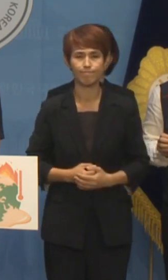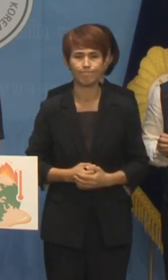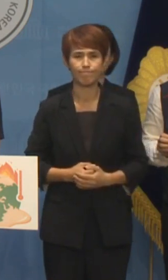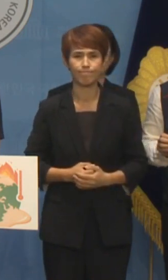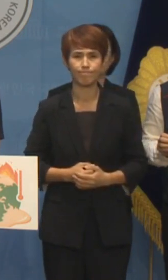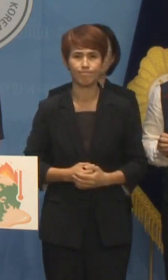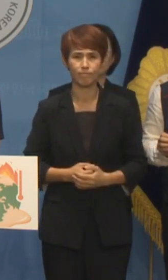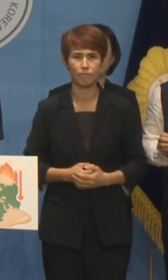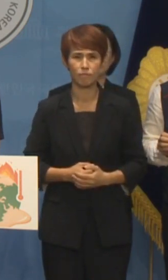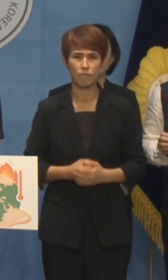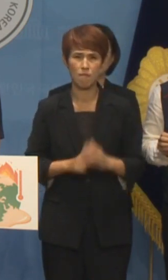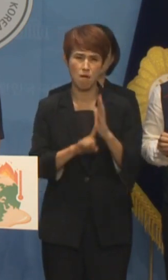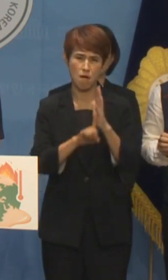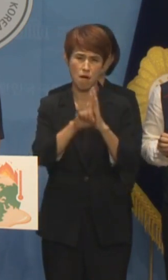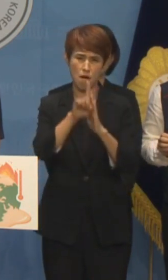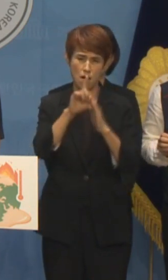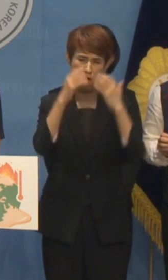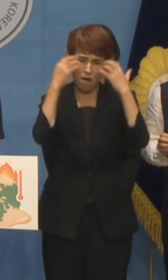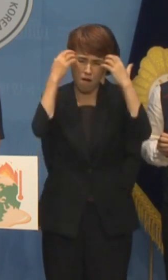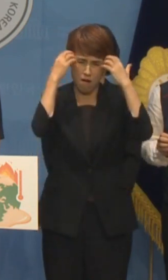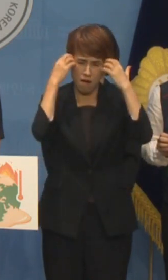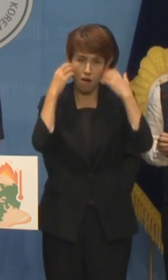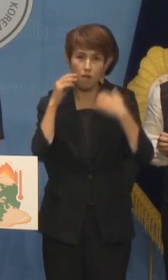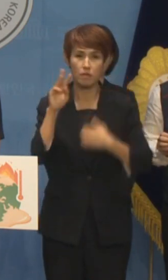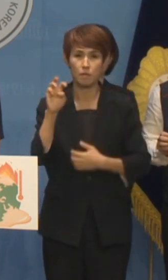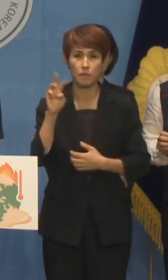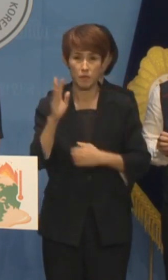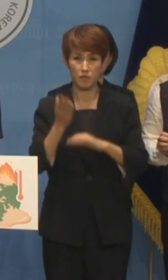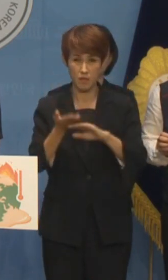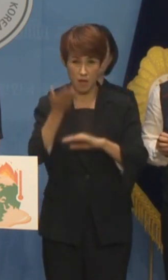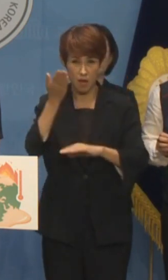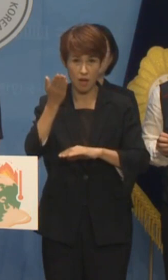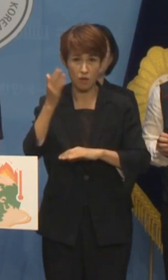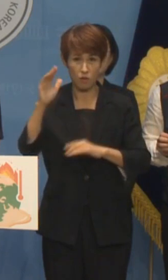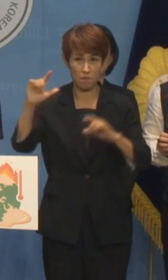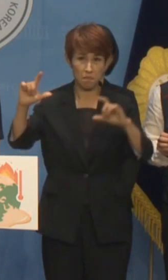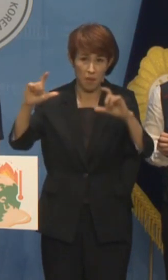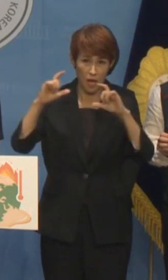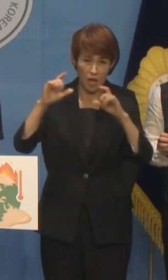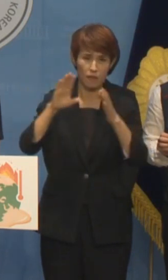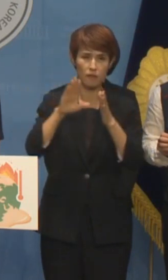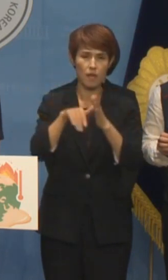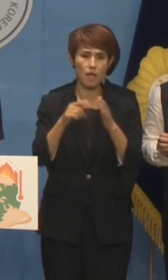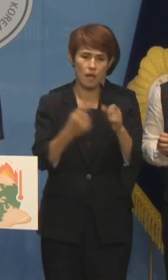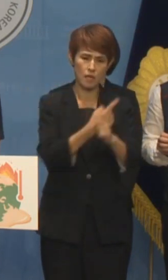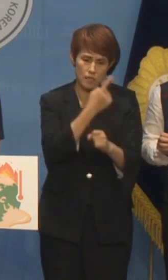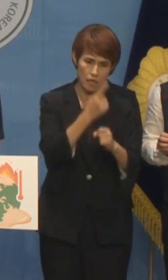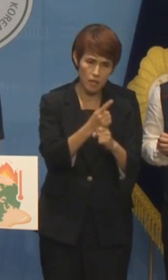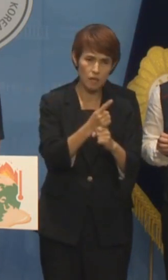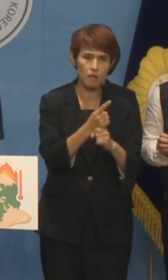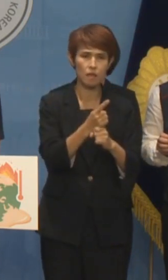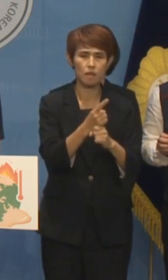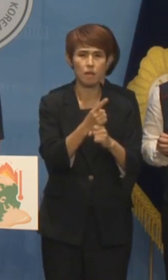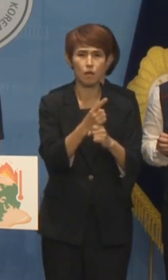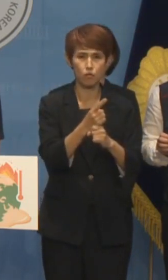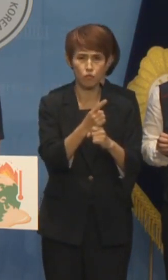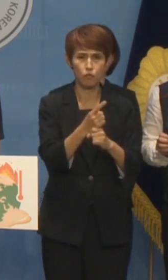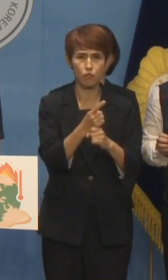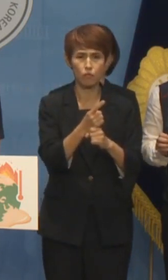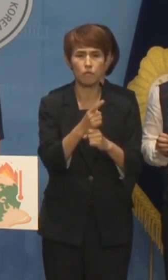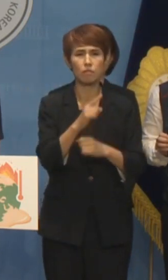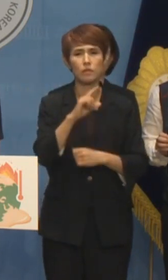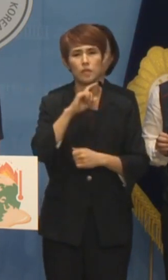마지막으로 33도 이상인 폭염주의보가 발령되면 1시간마다 10분에서 15분 휴식이 권고사항이